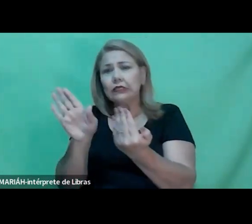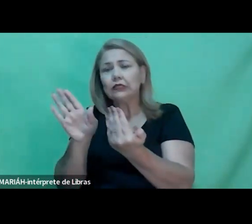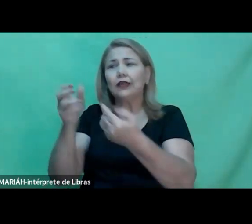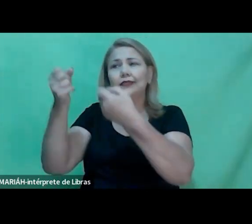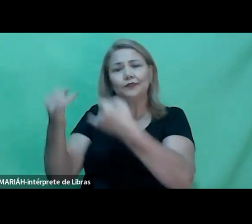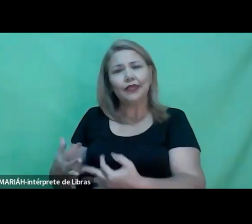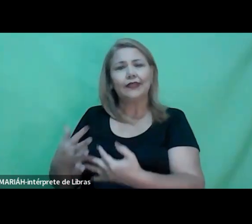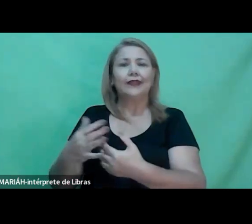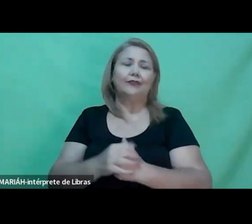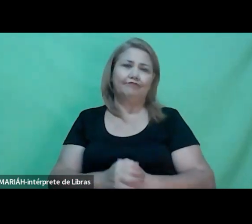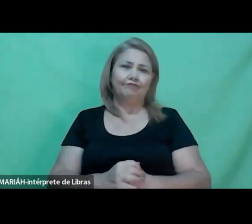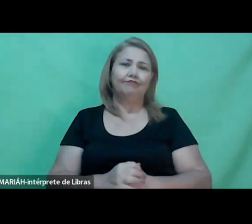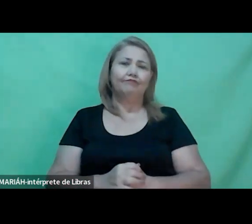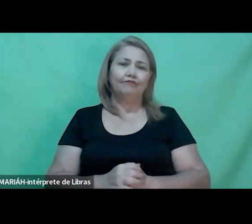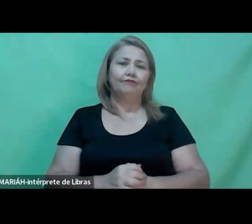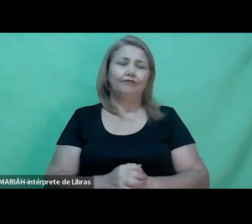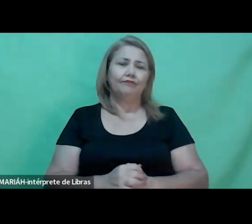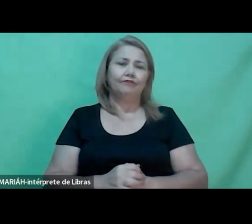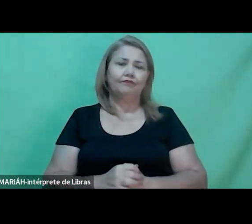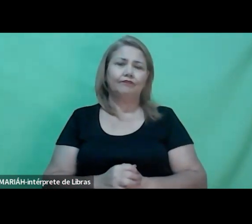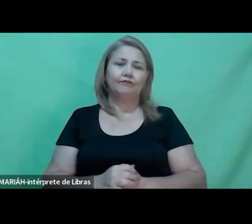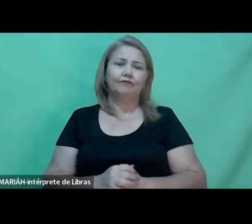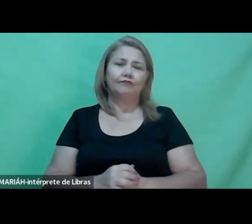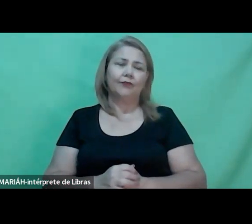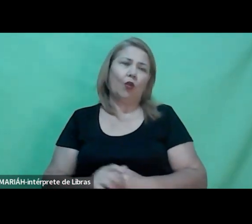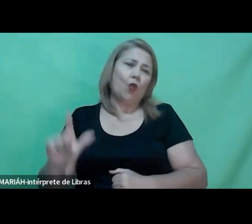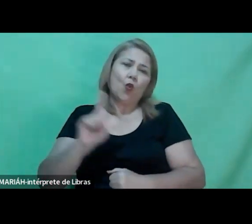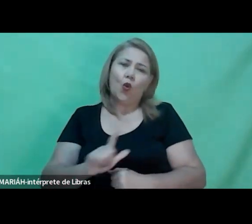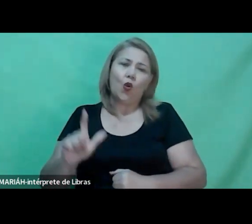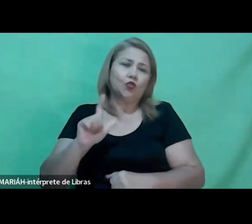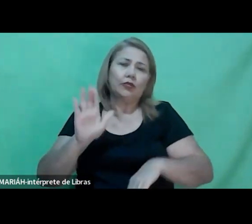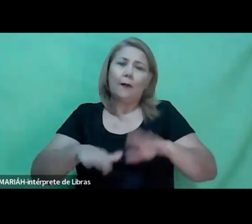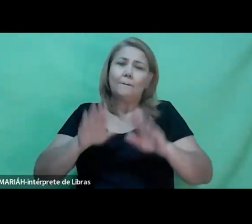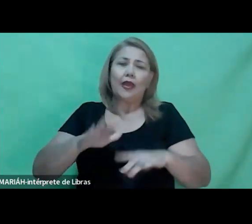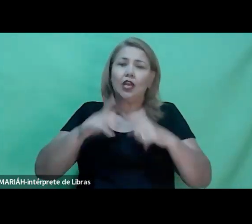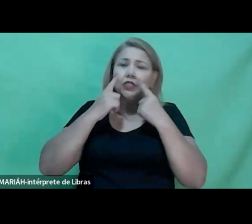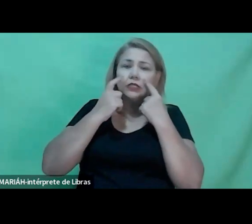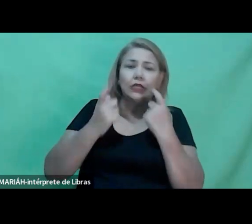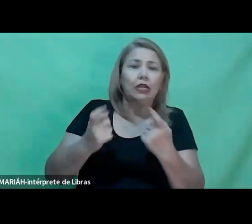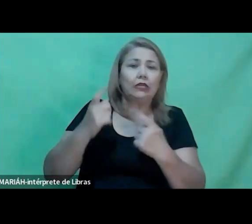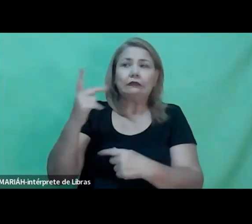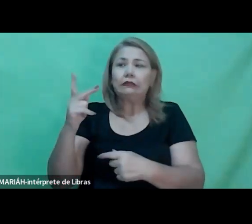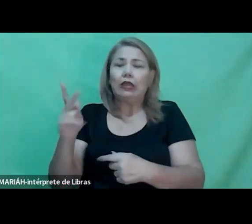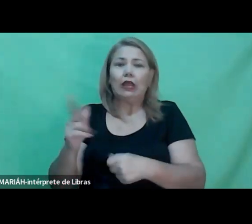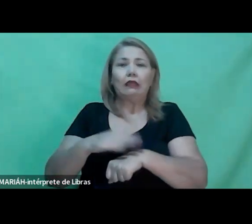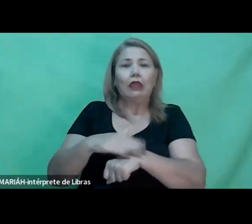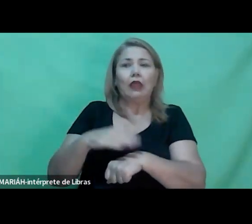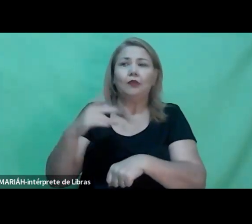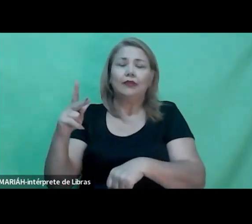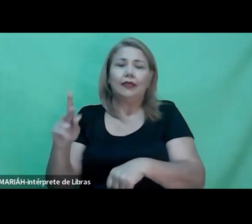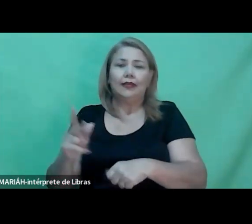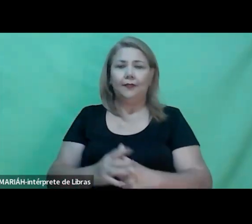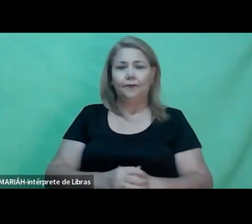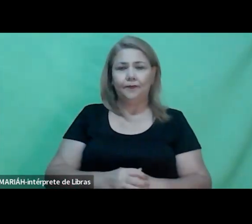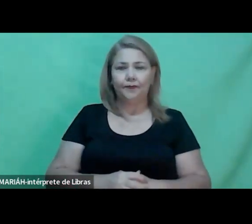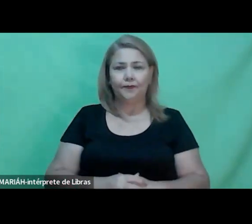decirlos y lógicamente ente Eso depende de de sus intereses y y del tiempo no eh eh